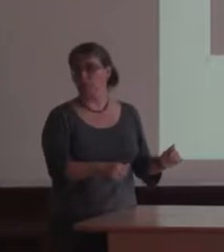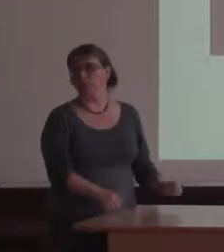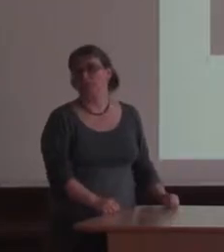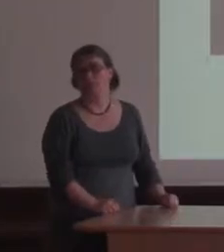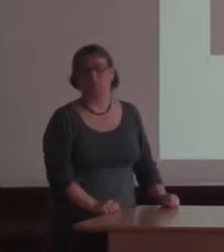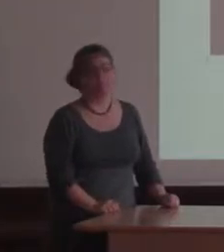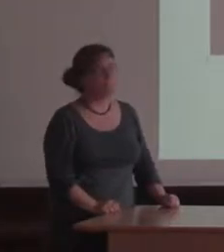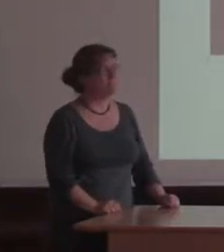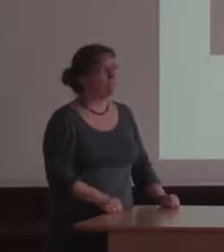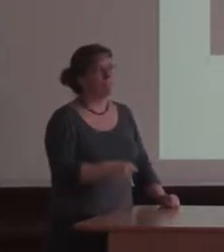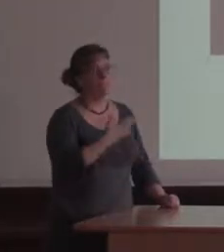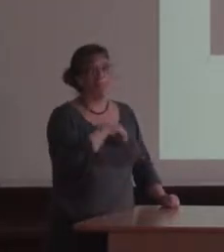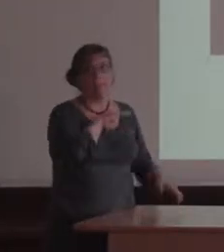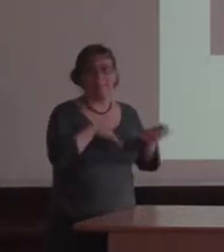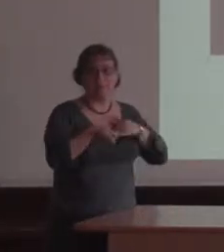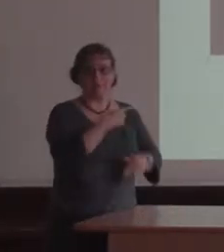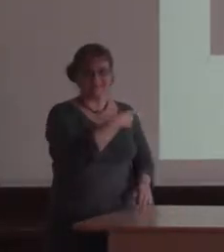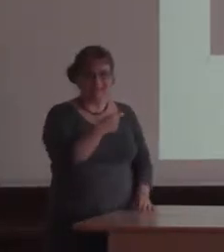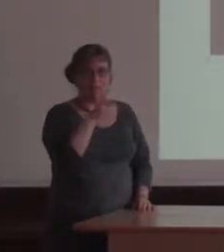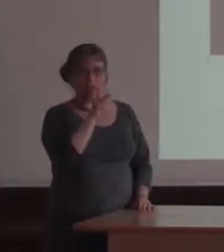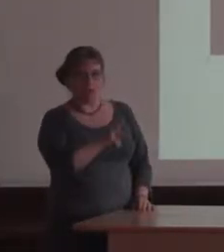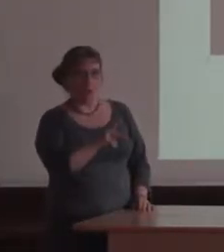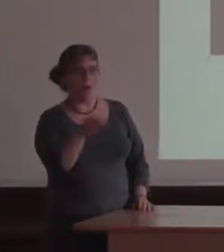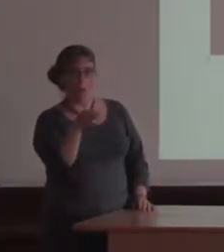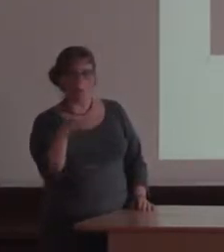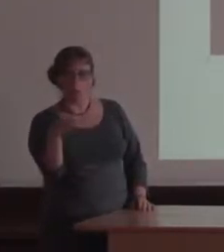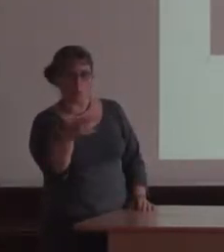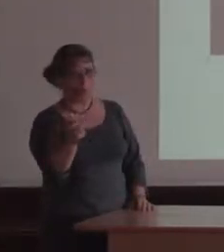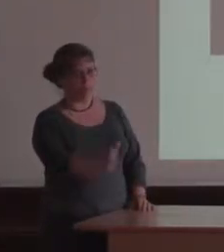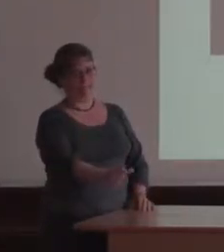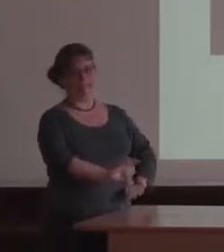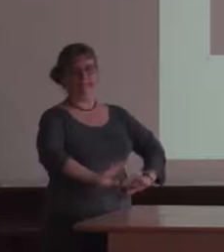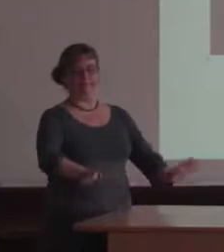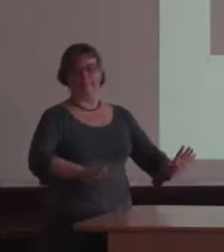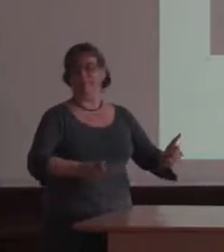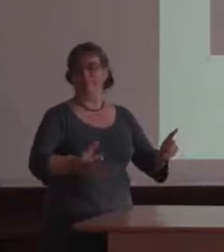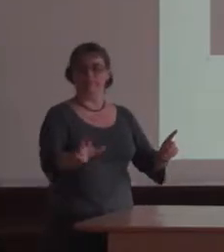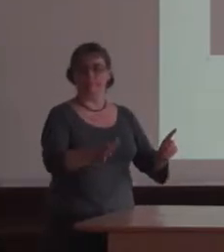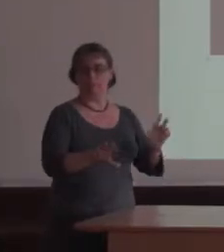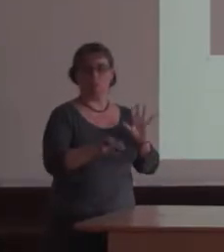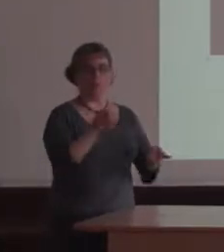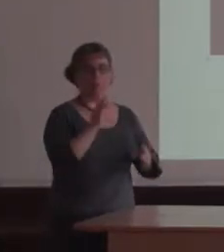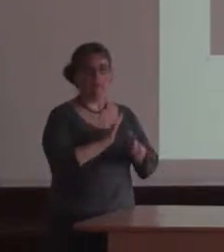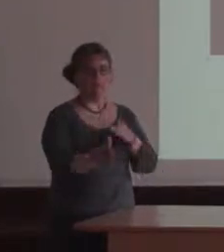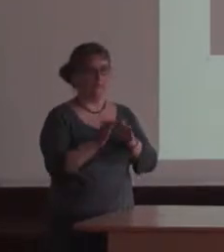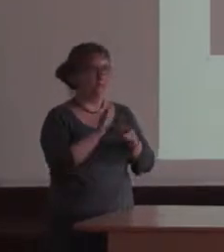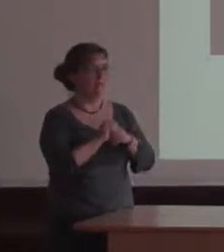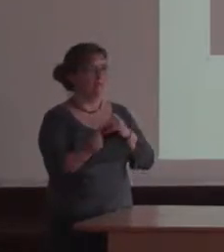rapidement faire -k, toto, et c'est parti. Dans certains cas, il nous permet même